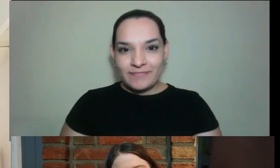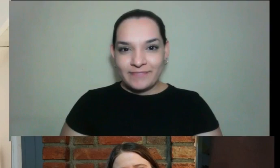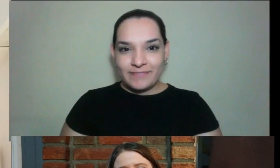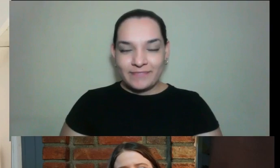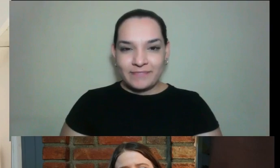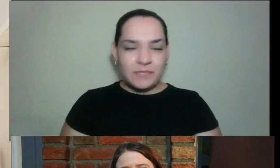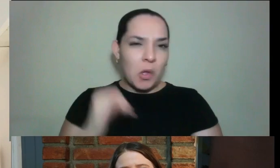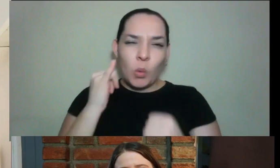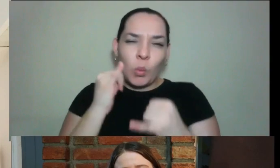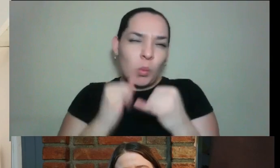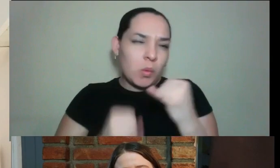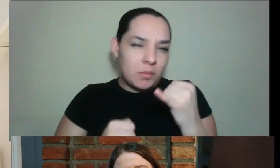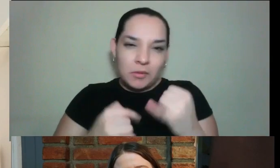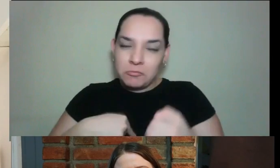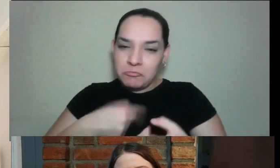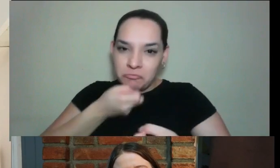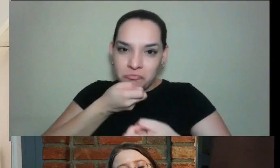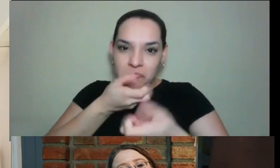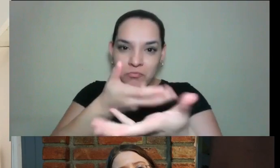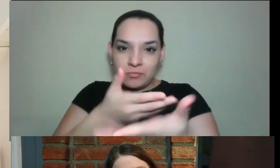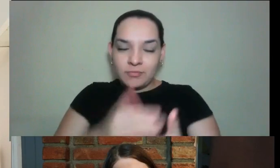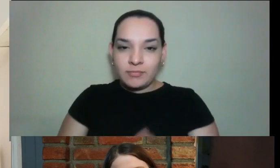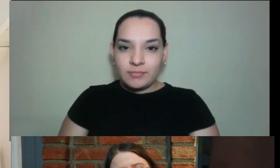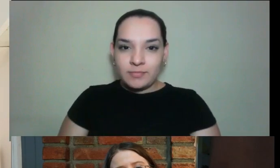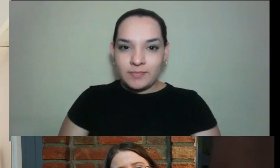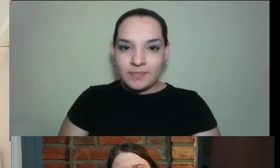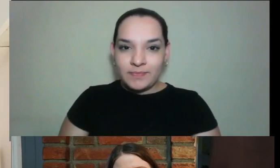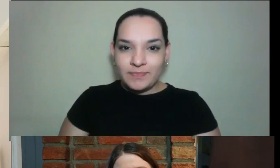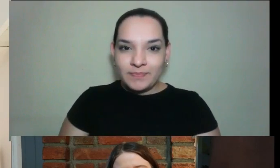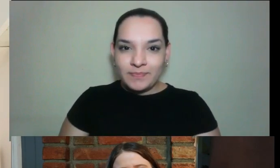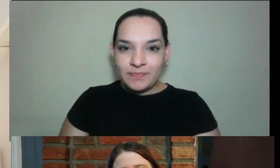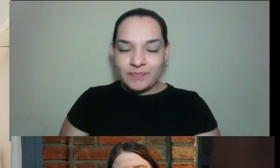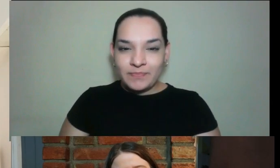Y lo último que les puedo decir,